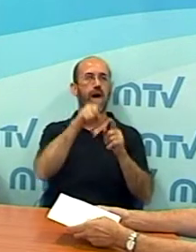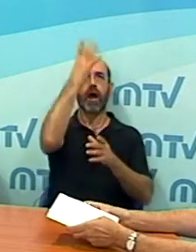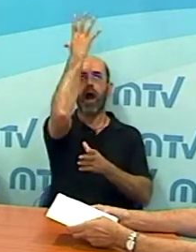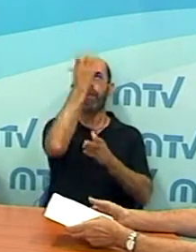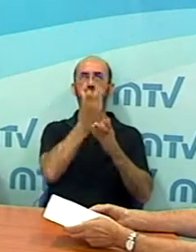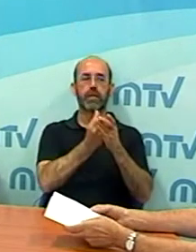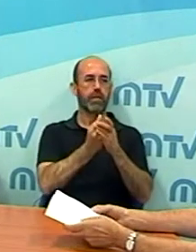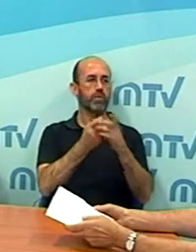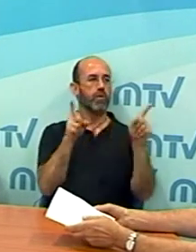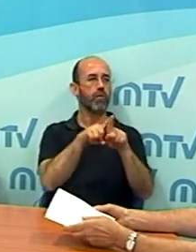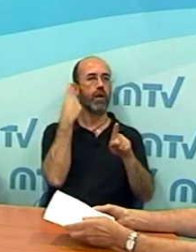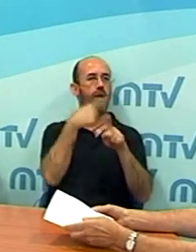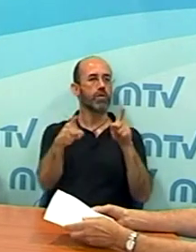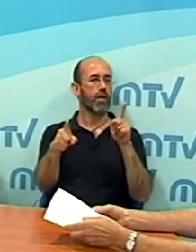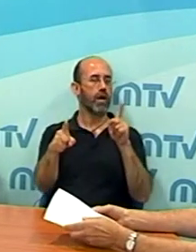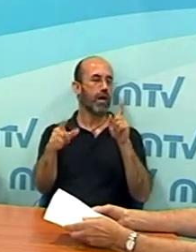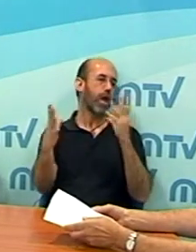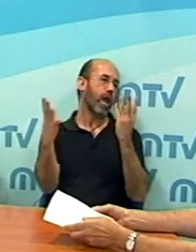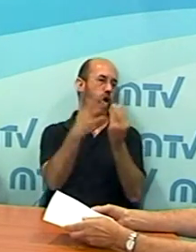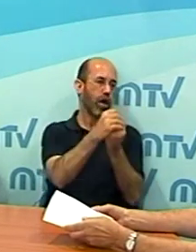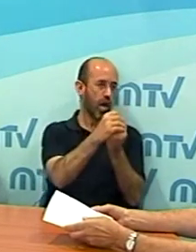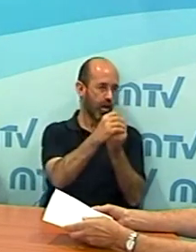forma icónica. Por ejemplo,